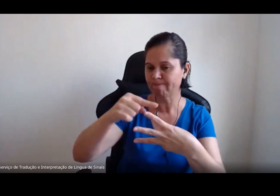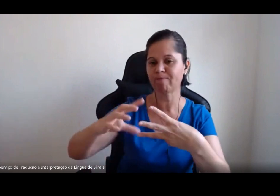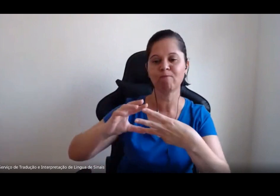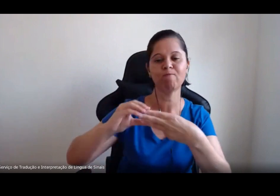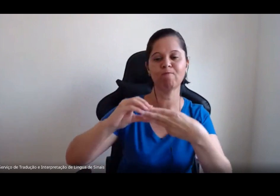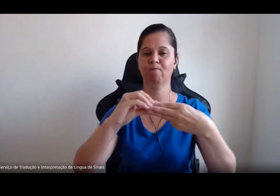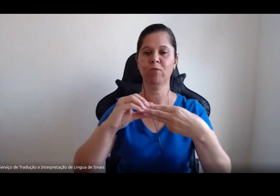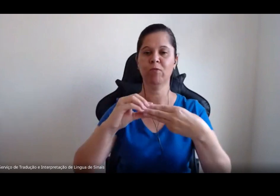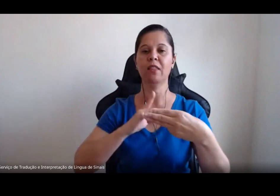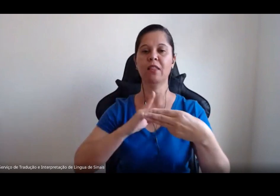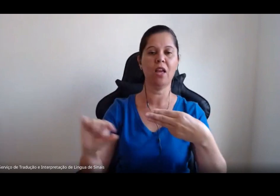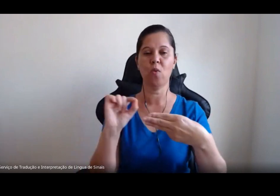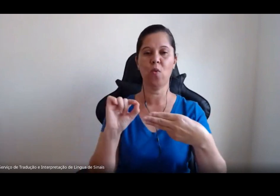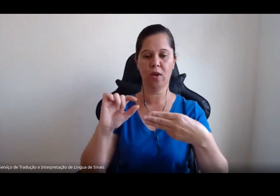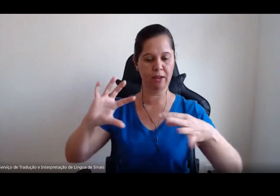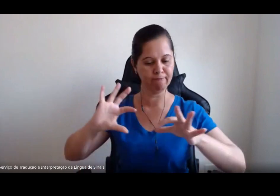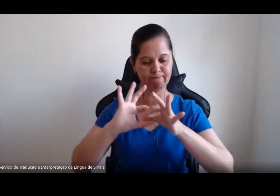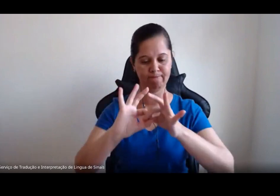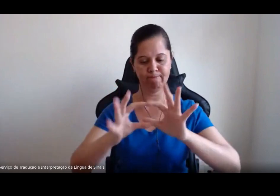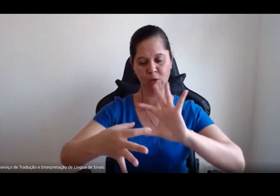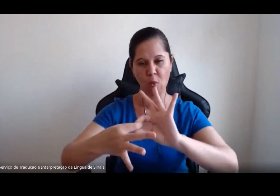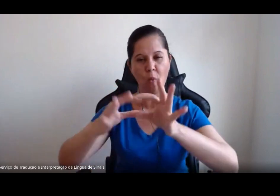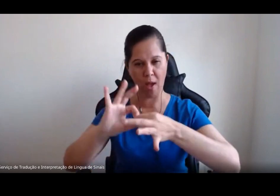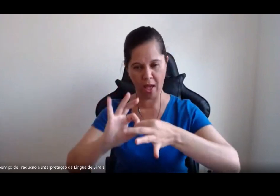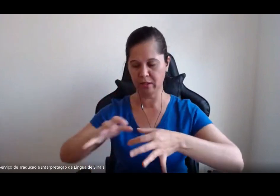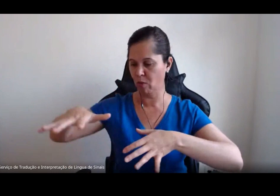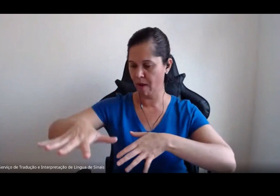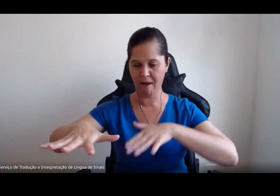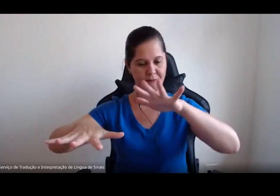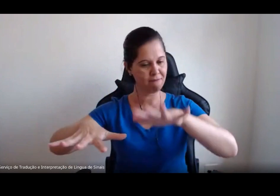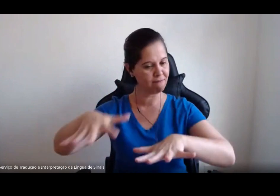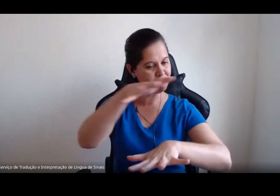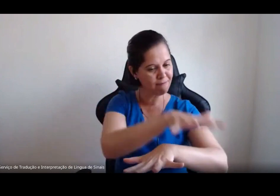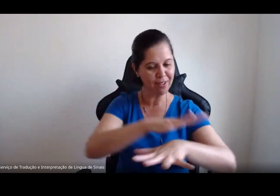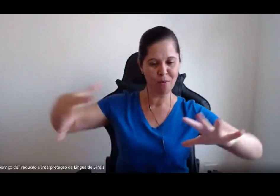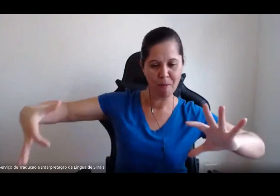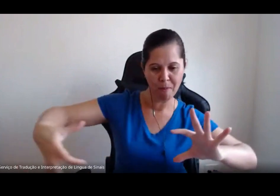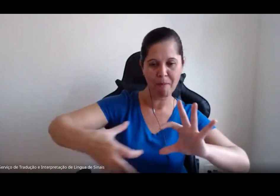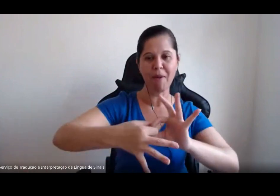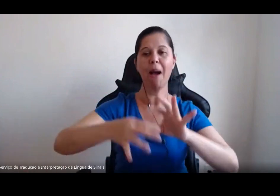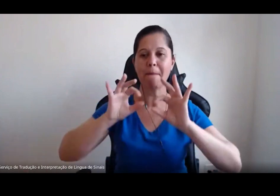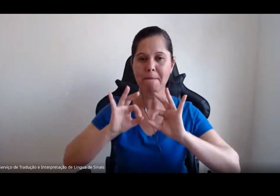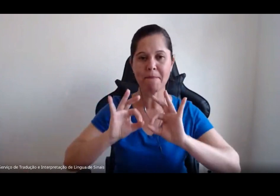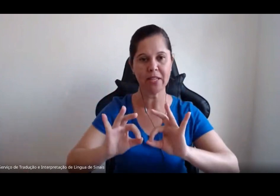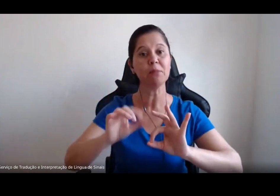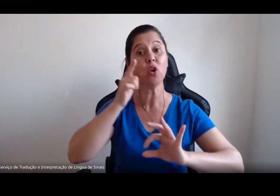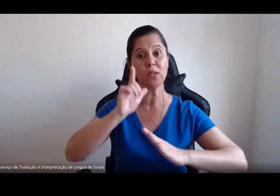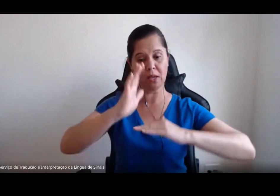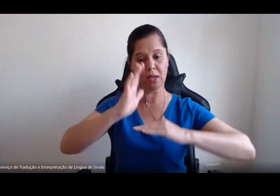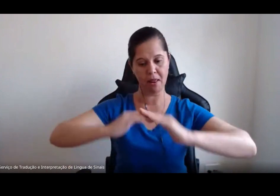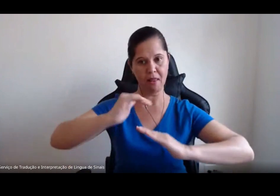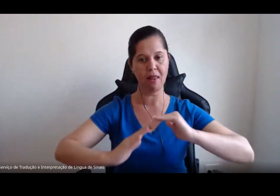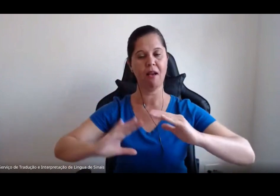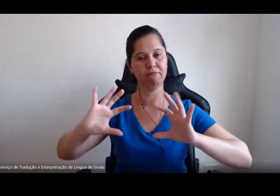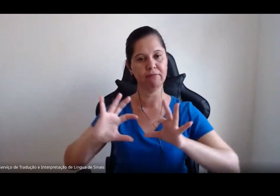e materializa uma imbricação entre esses três campos, né, fazendo com que eles possam